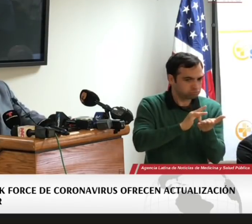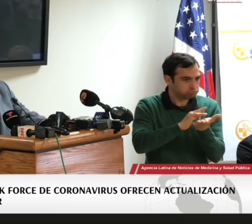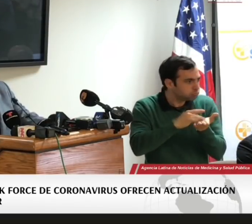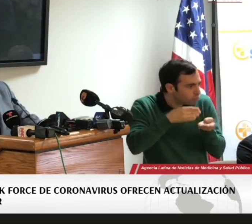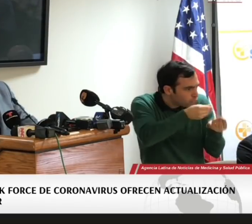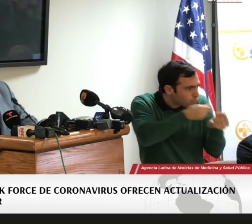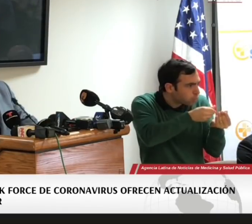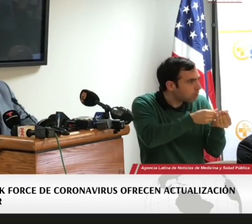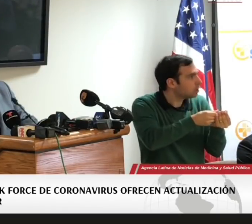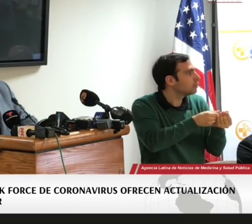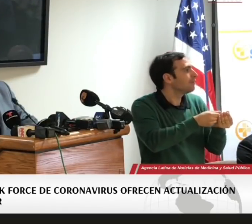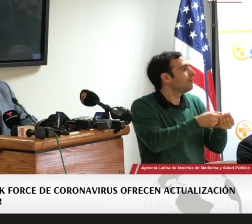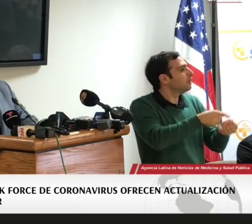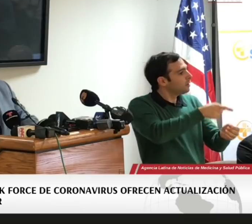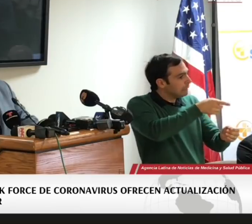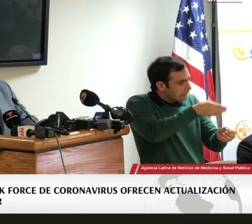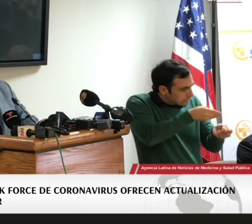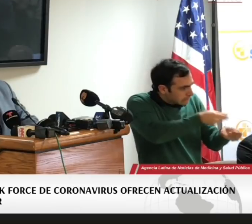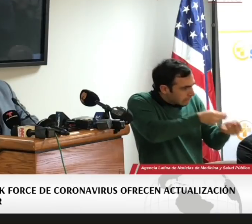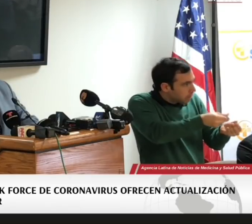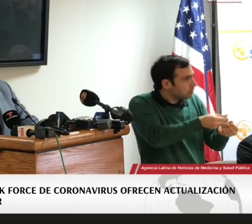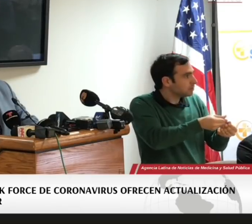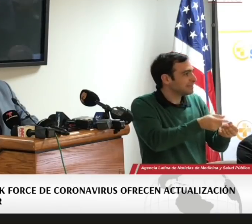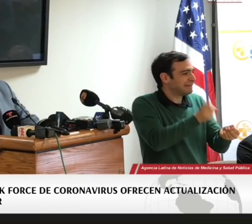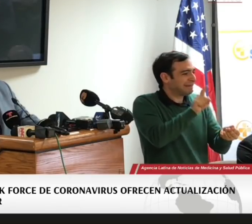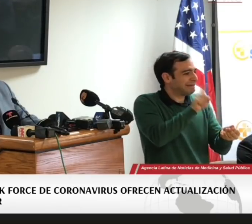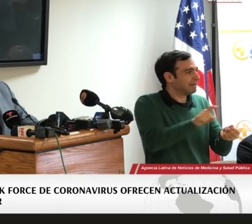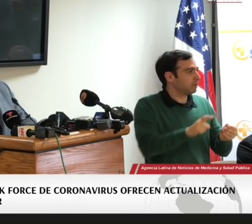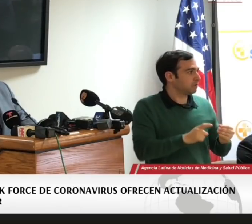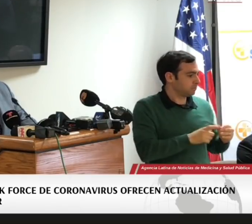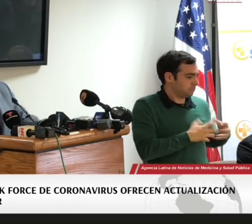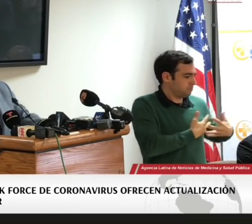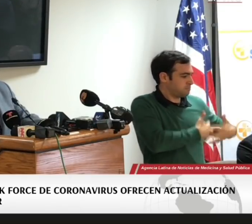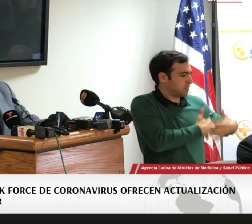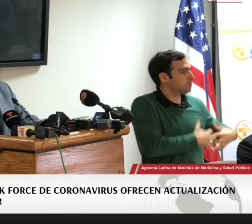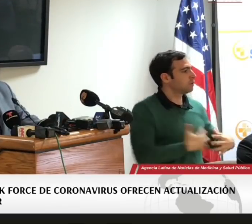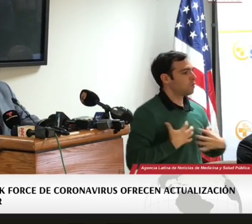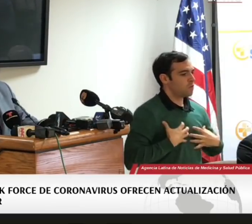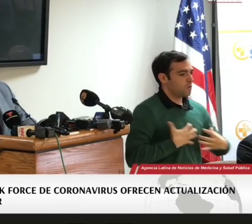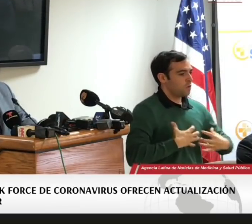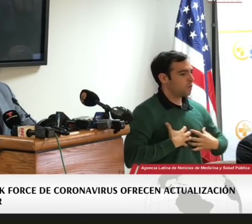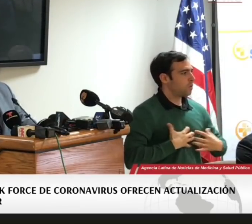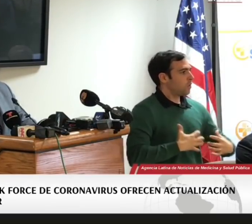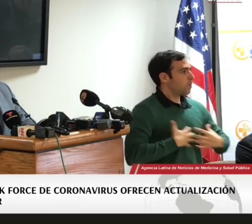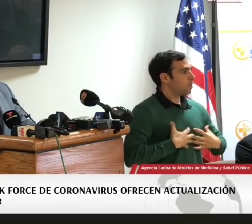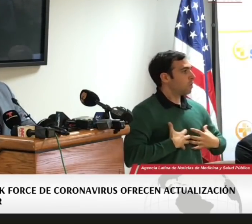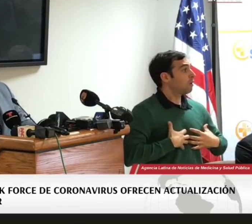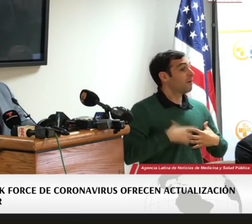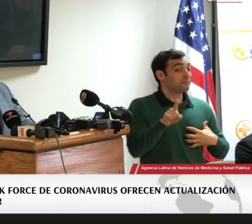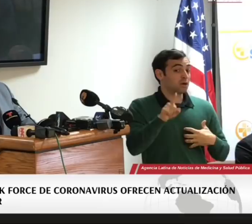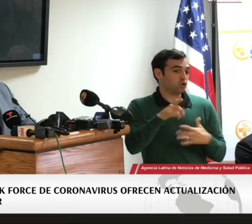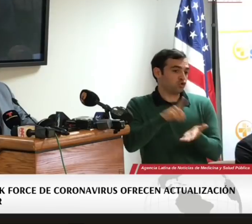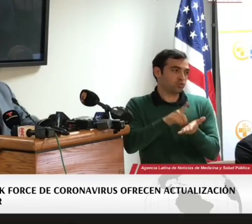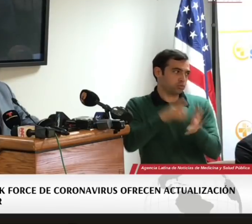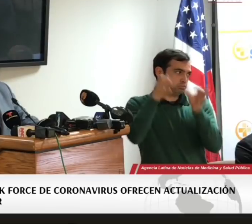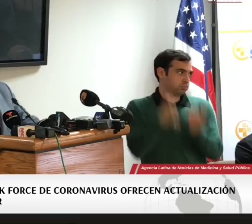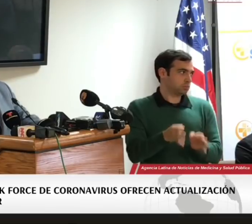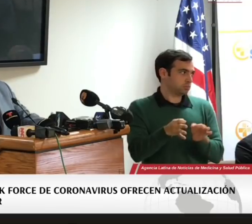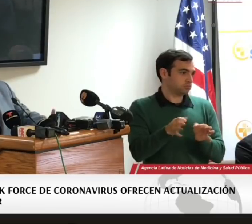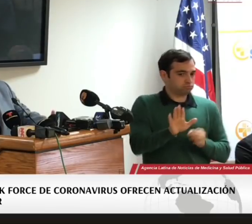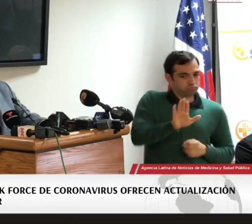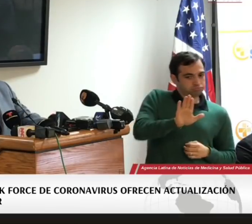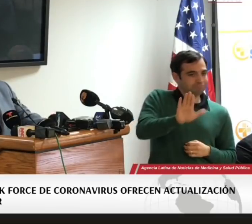necesitó esa ventilación mecánica, pero fue una decisión del neumólogo y eso es manejo